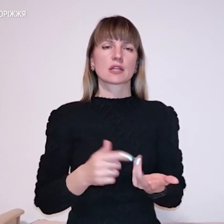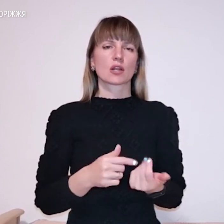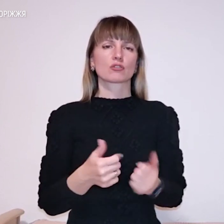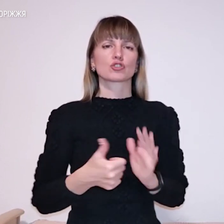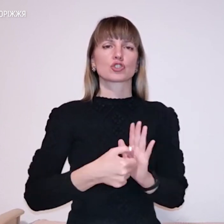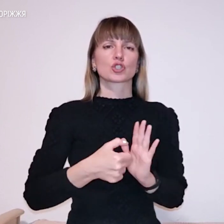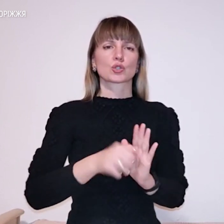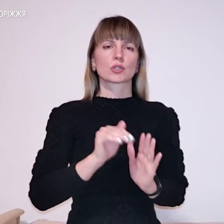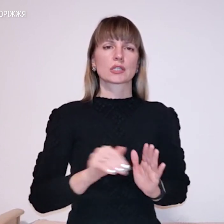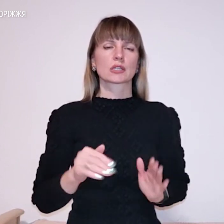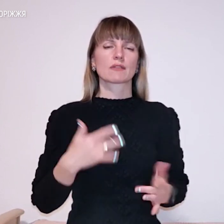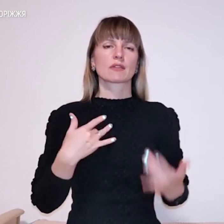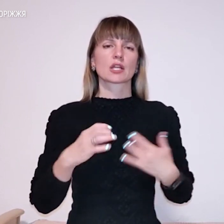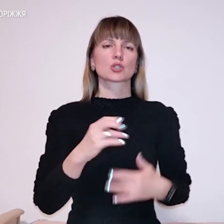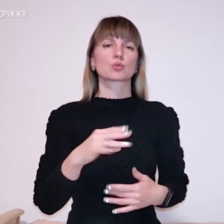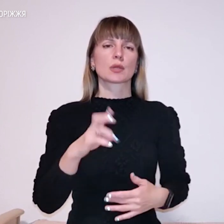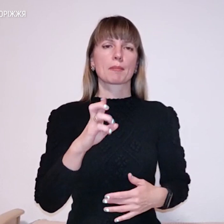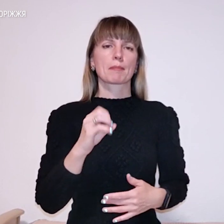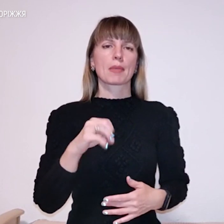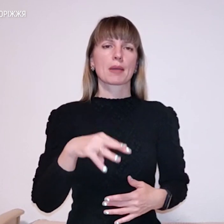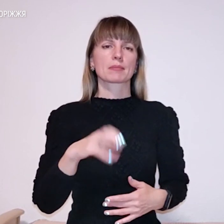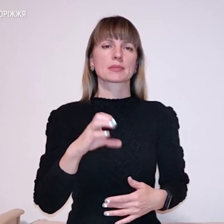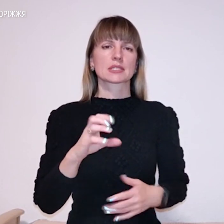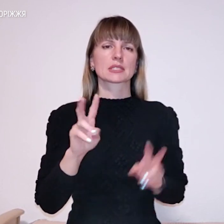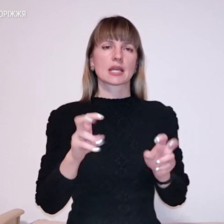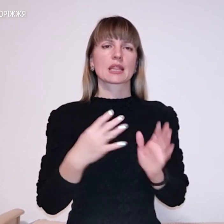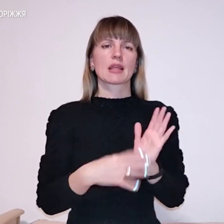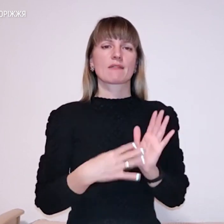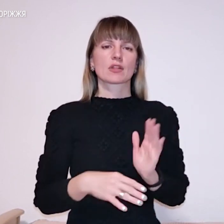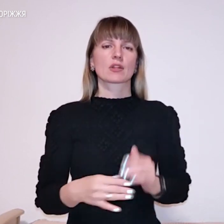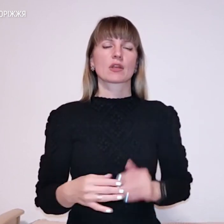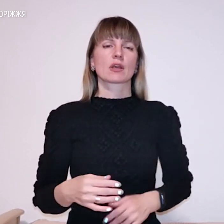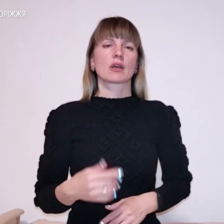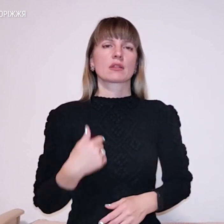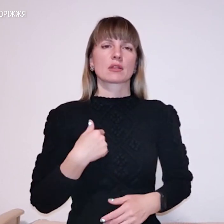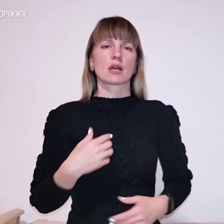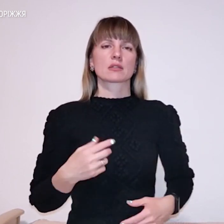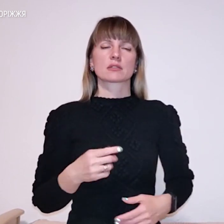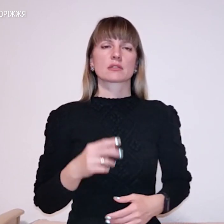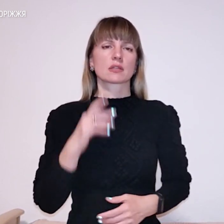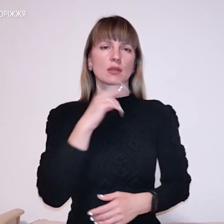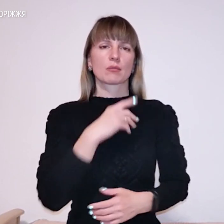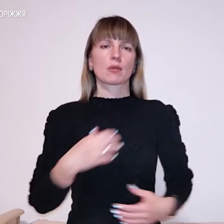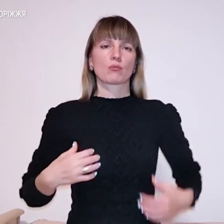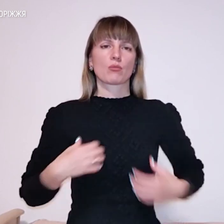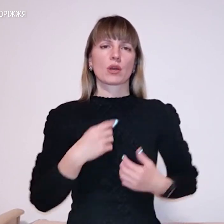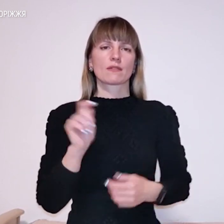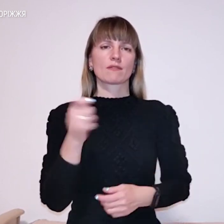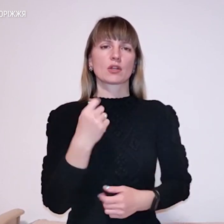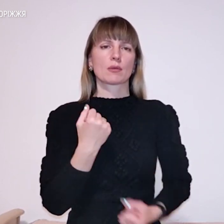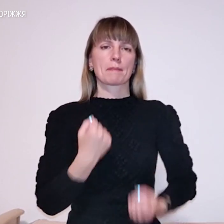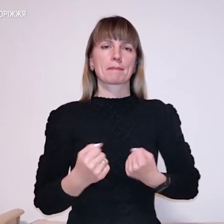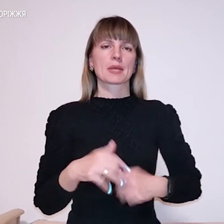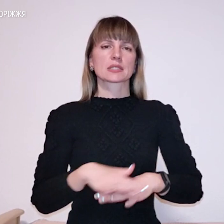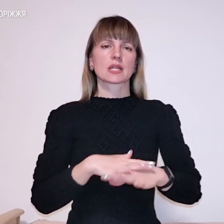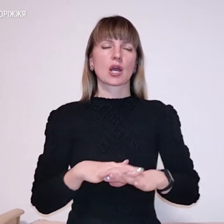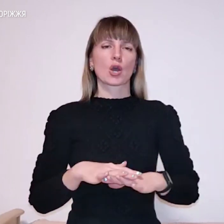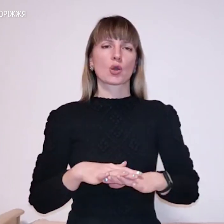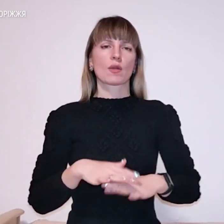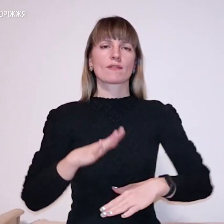600 дітей. В театрі студія БЕМС – 90. Нас даремно лякають війною. Міць народу в народних руках.